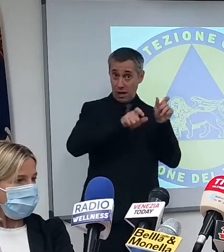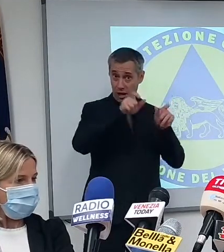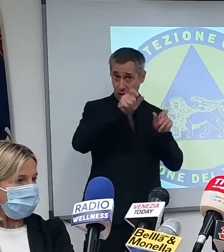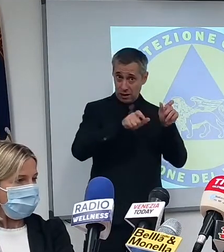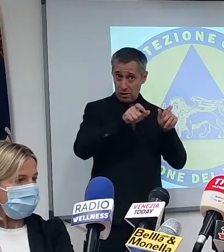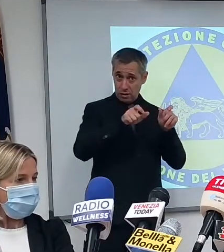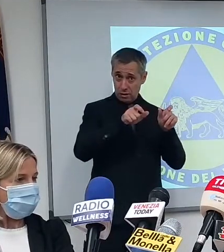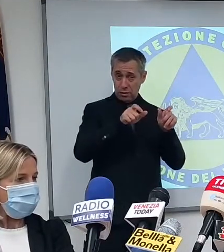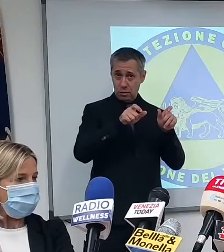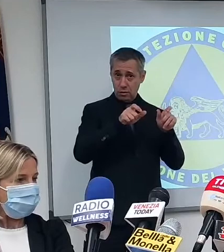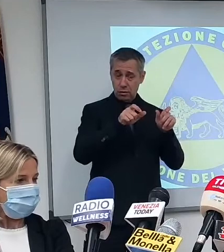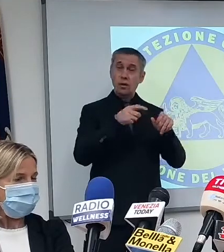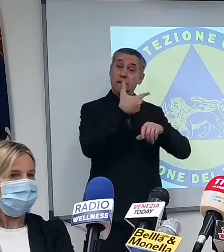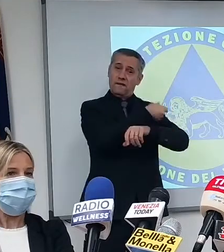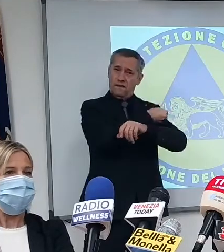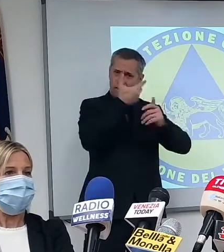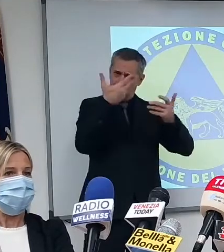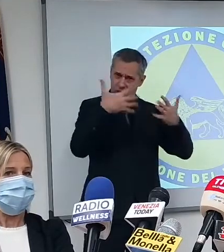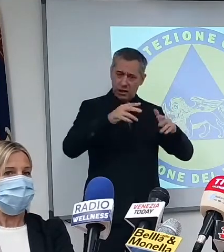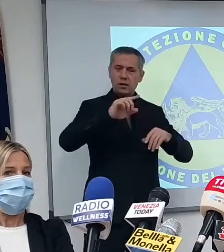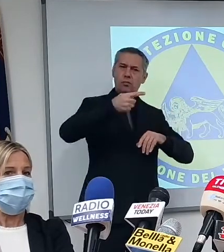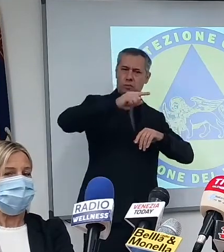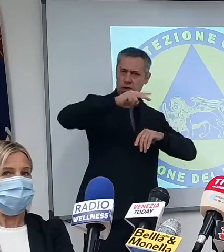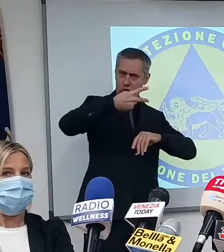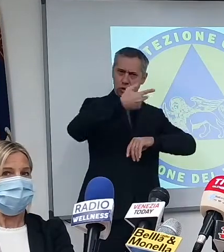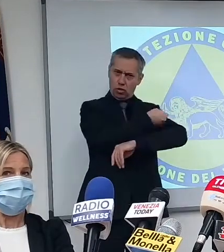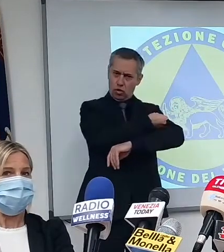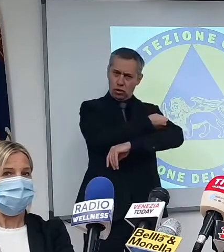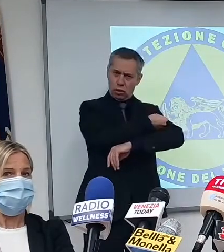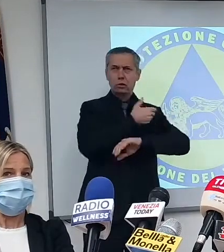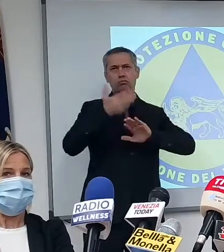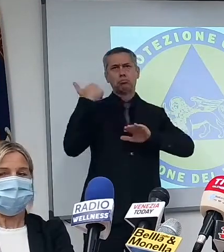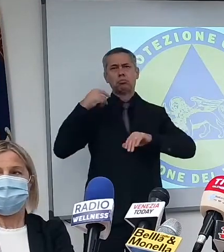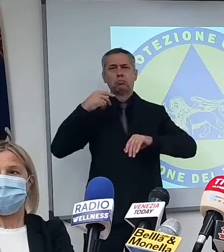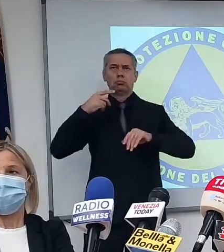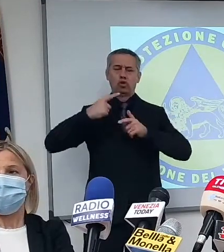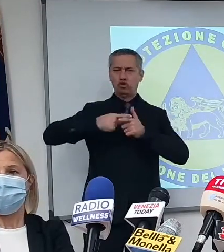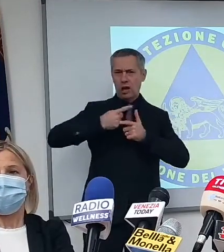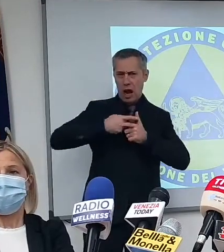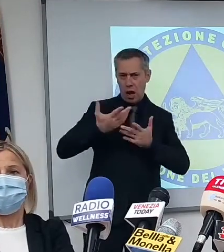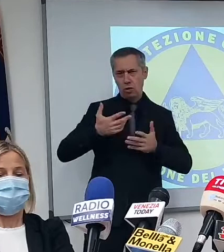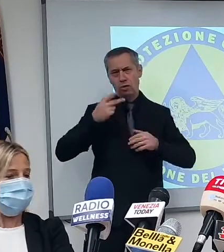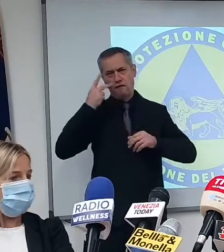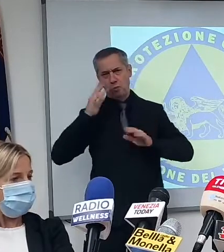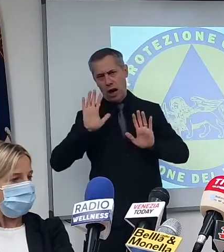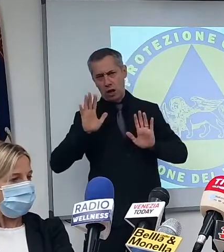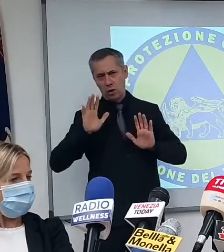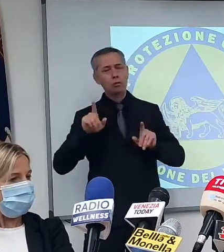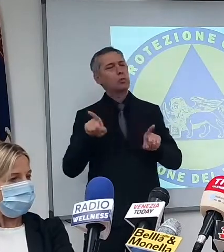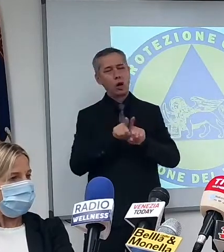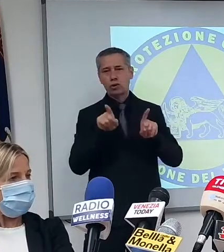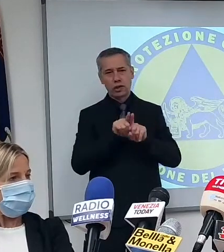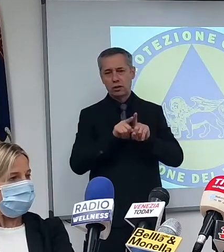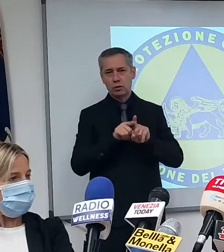detto prima, sono stati vaccinati con doppia dose ancora all'inizio, a gennaio, febbraio, e che hanno sviluppato